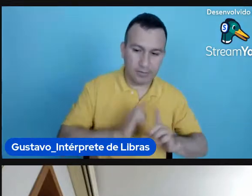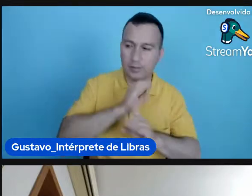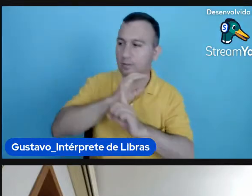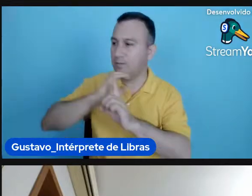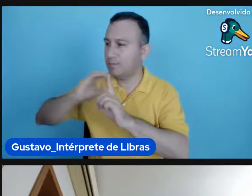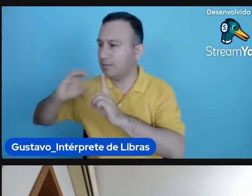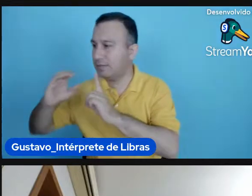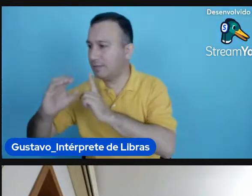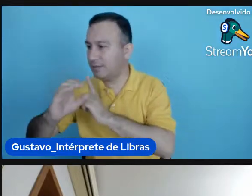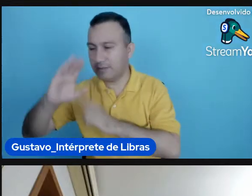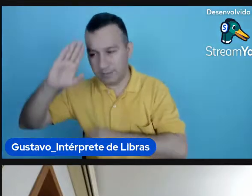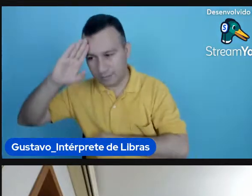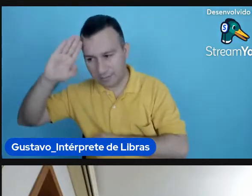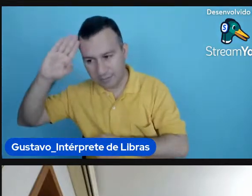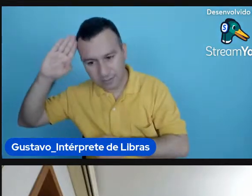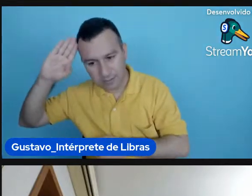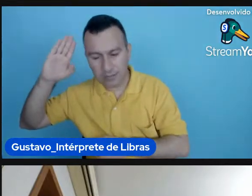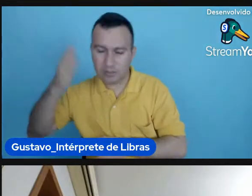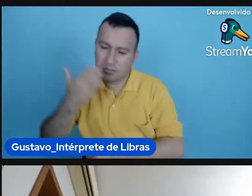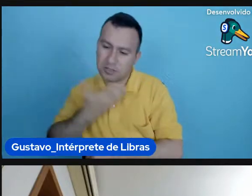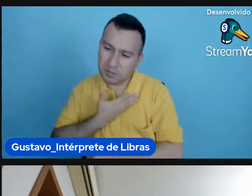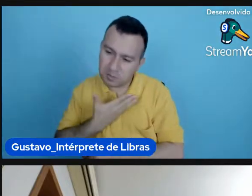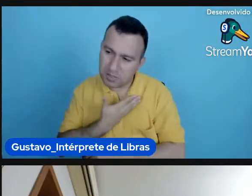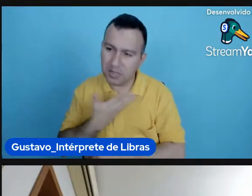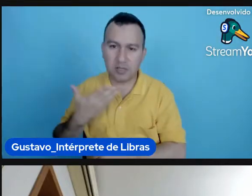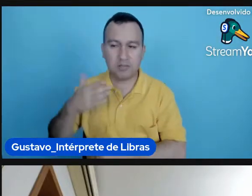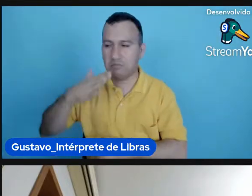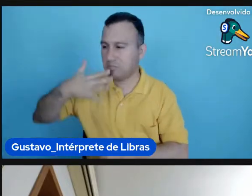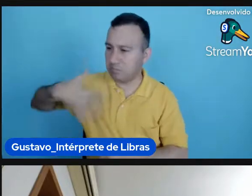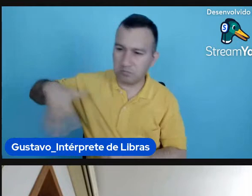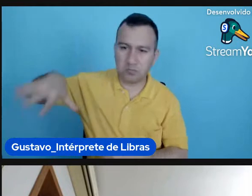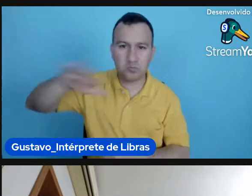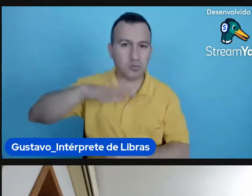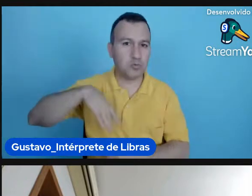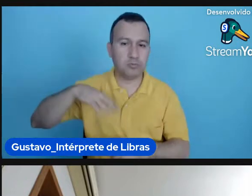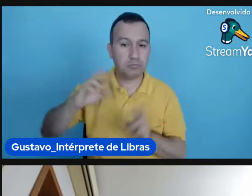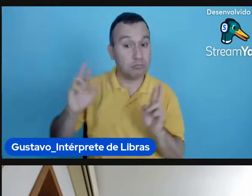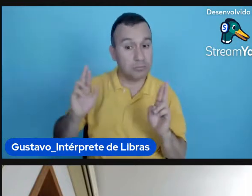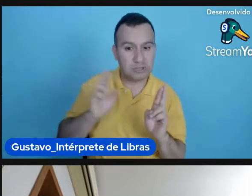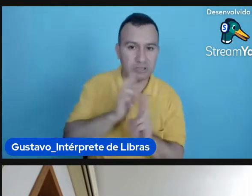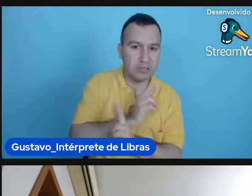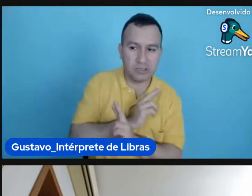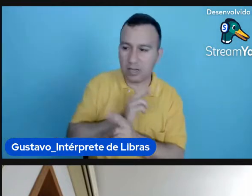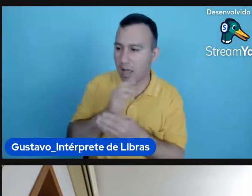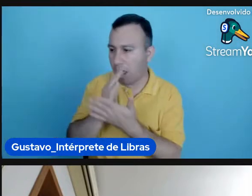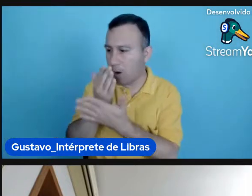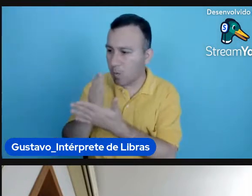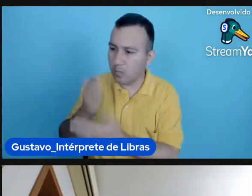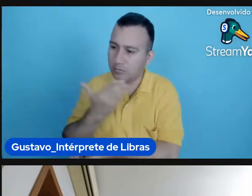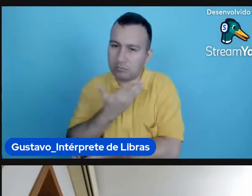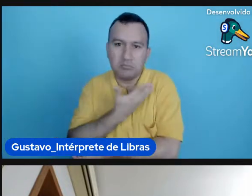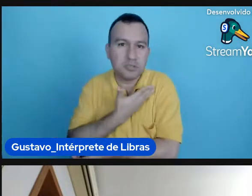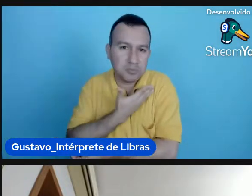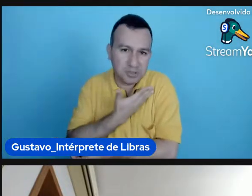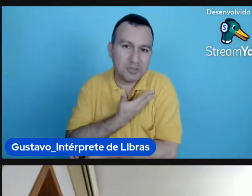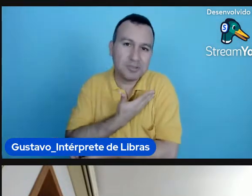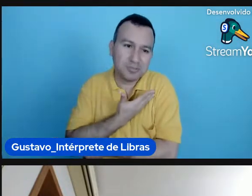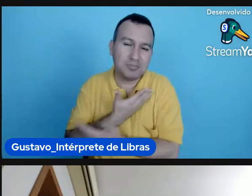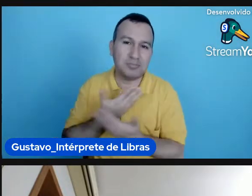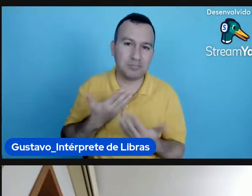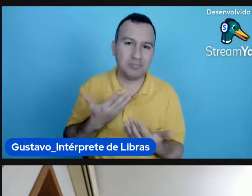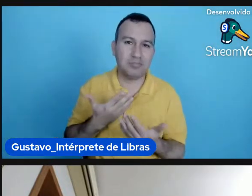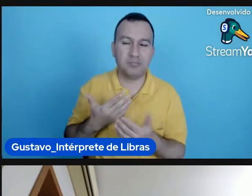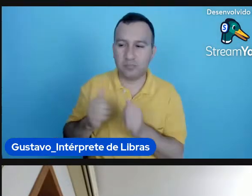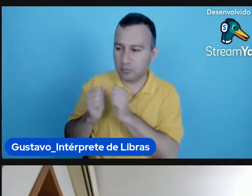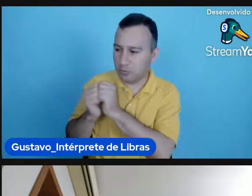colegas, amigos, etc. Os colegas acabam se tornando amigos, e quanto mais próximo, mais se